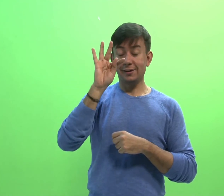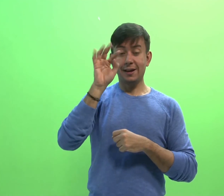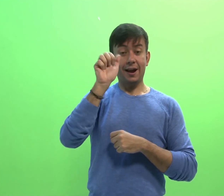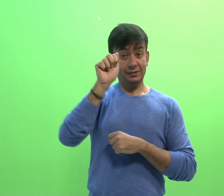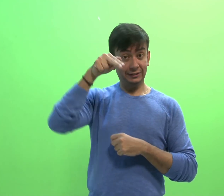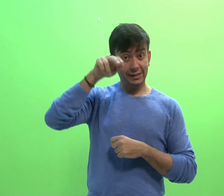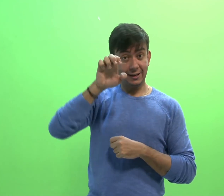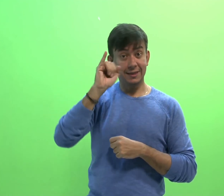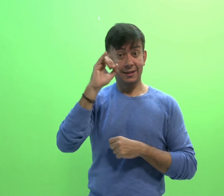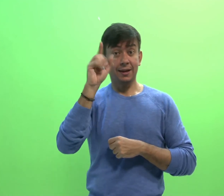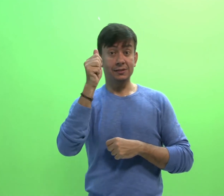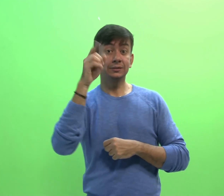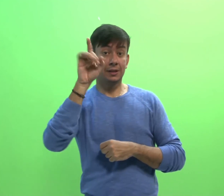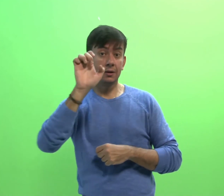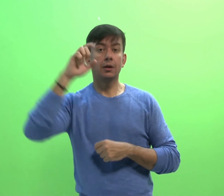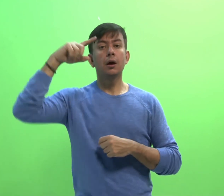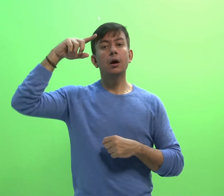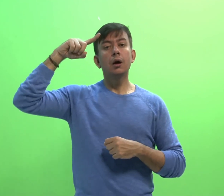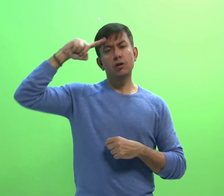tudo simultâneo.